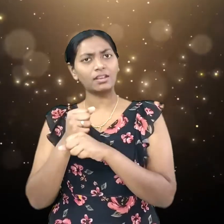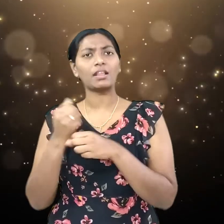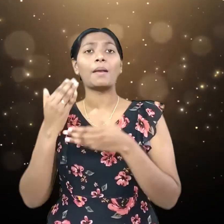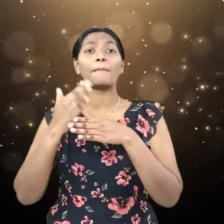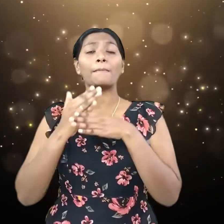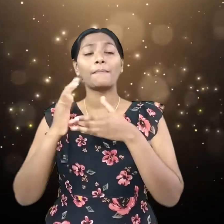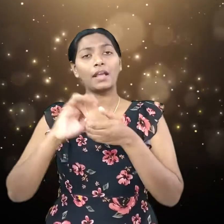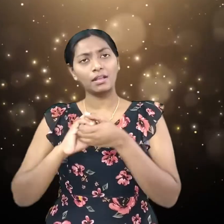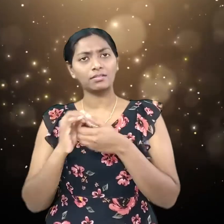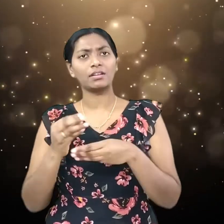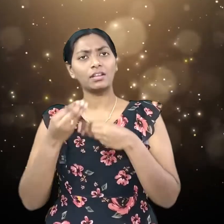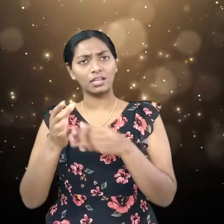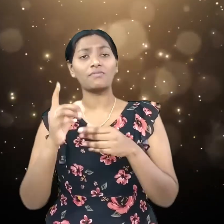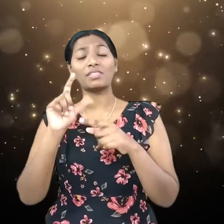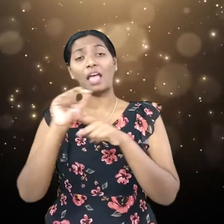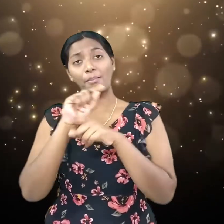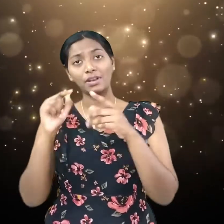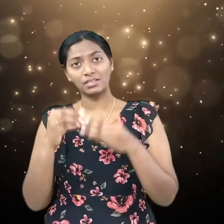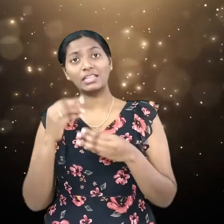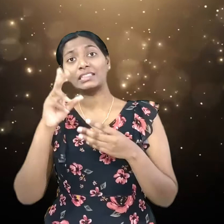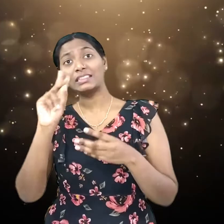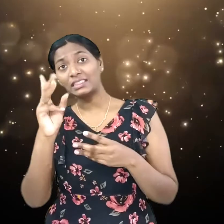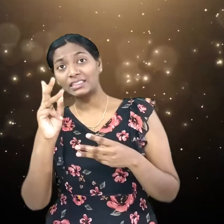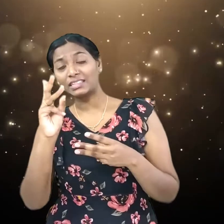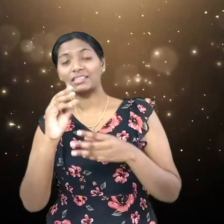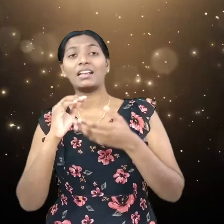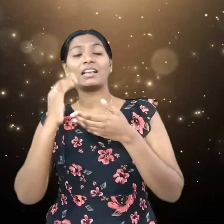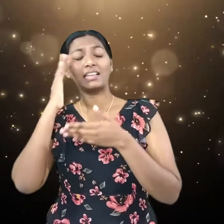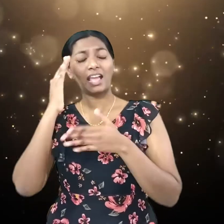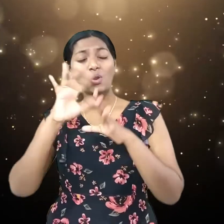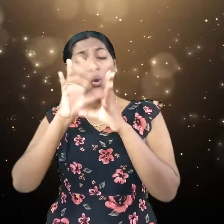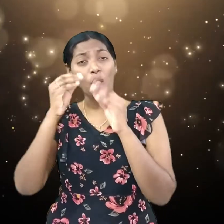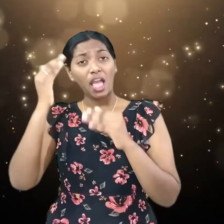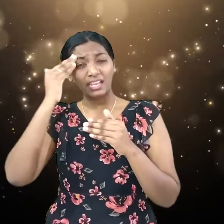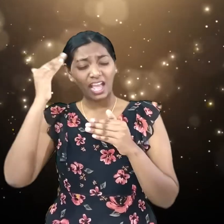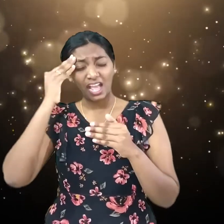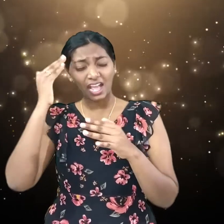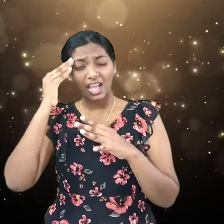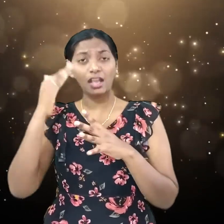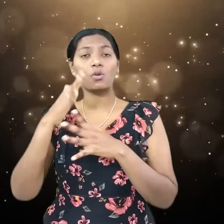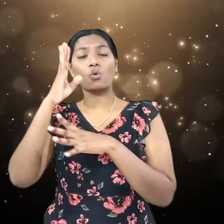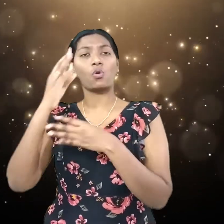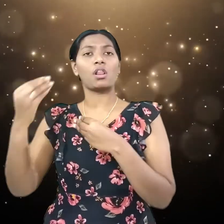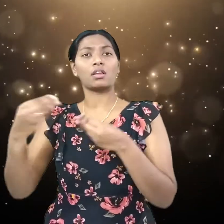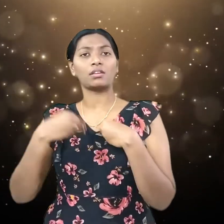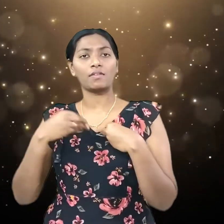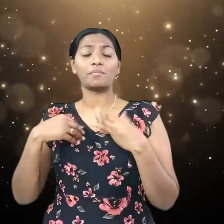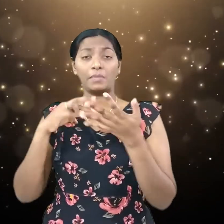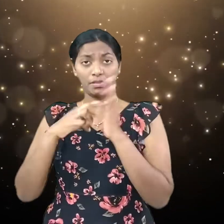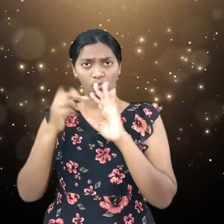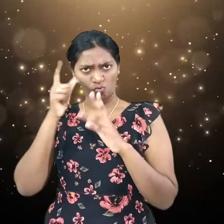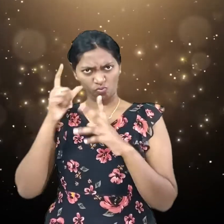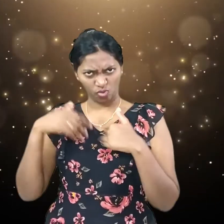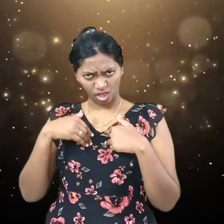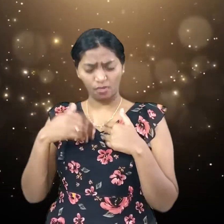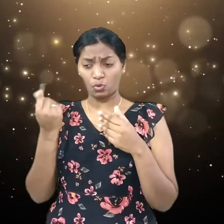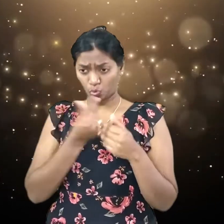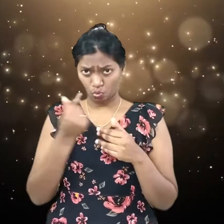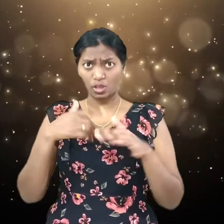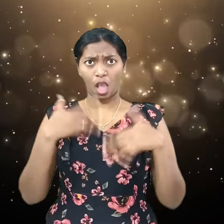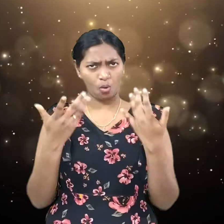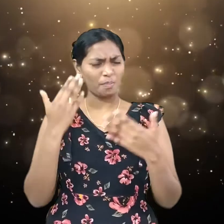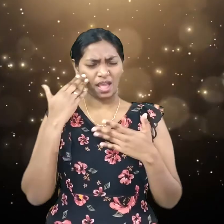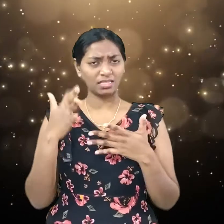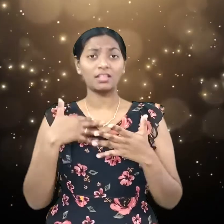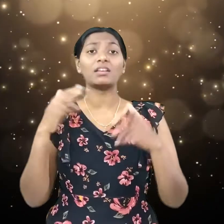क्या है? दूसरे प्रकार का ज्ञान। दशमांश क्या है? तीसरे प्रकार का। तो ये सारे ज्ञान है जो परमेश्वर ने हमें दिया है, और हम बेवकूफ़ नहीं हैं इनको कैसे इस्तेमाल